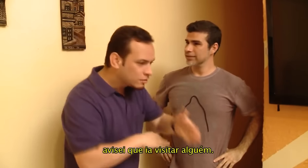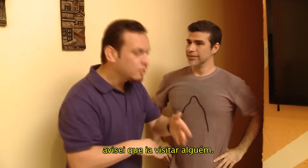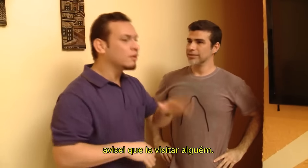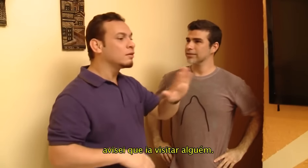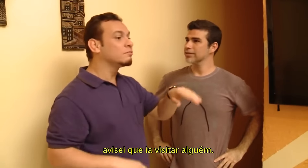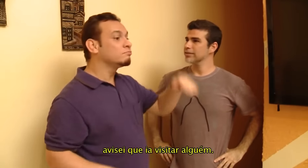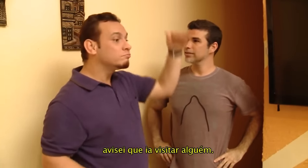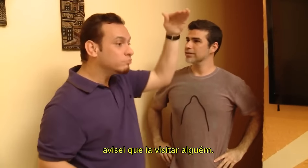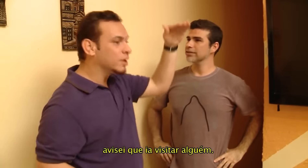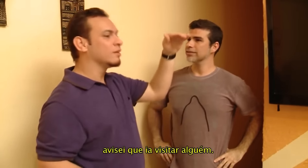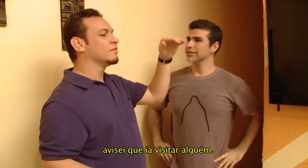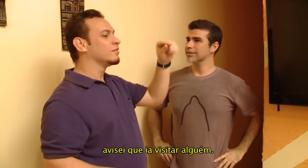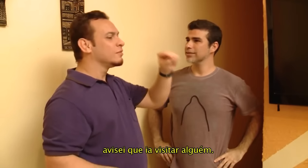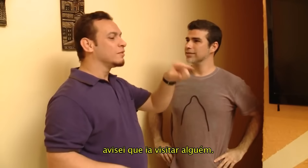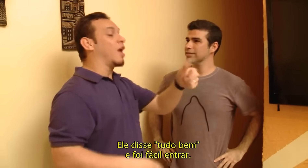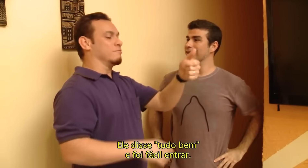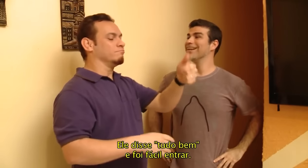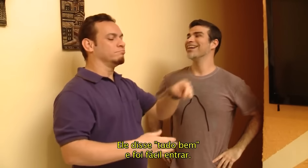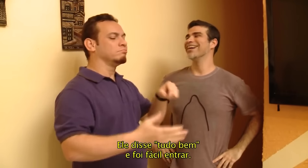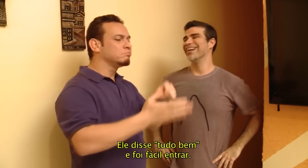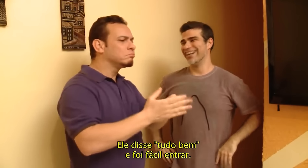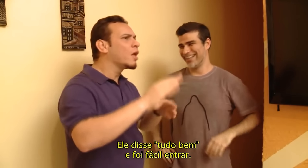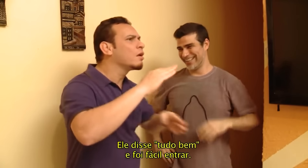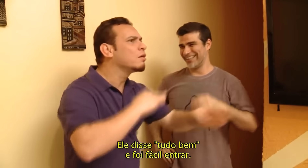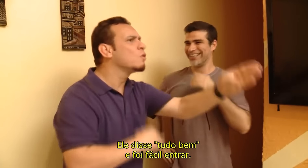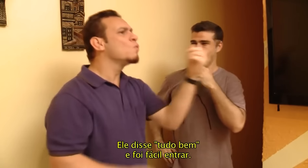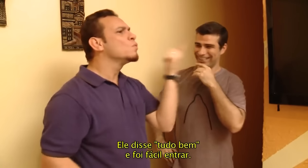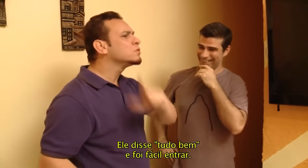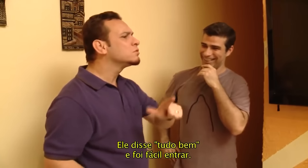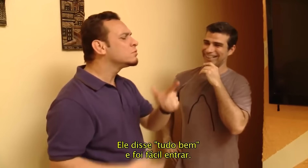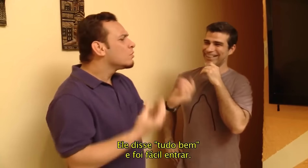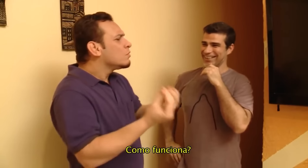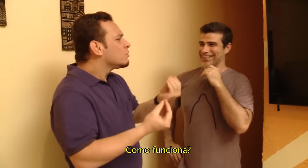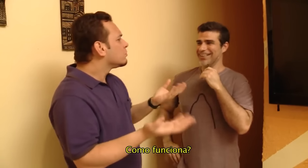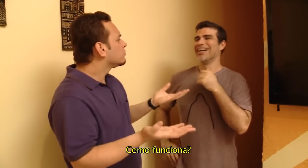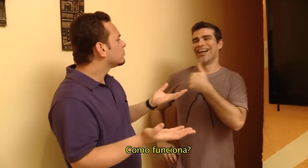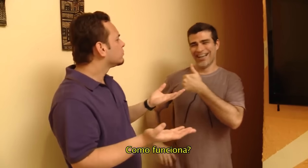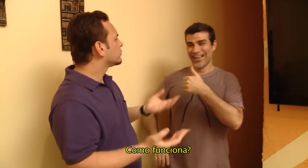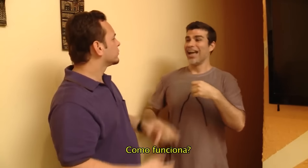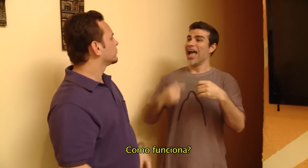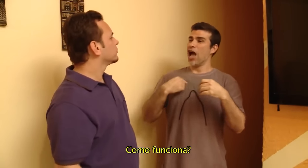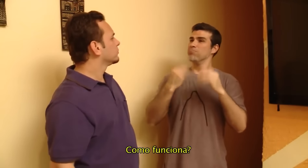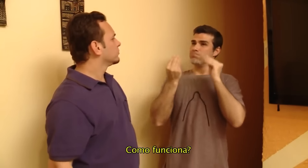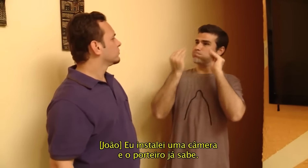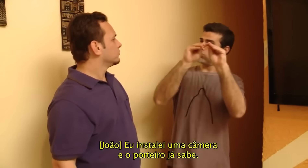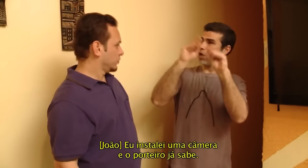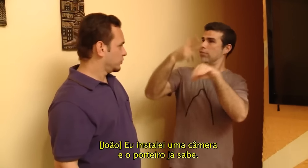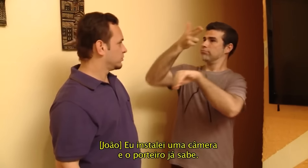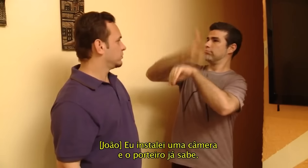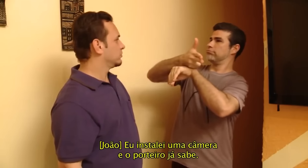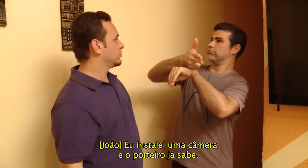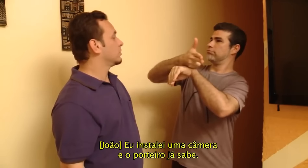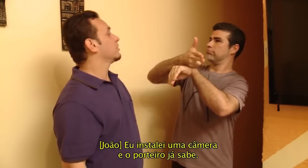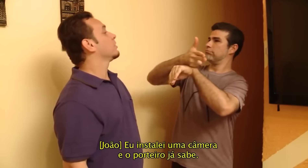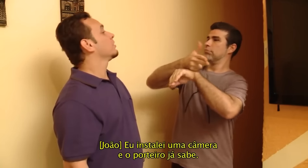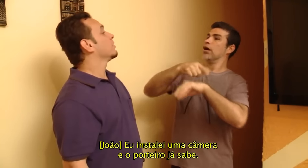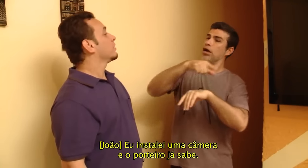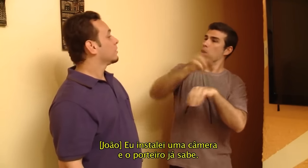que ia visitar alguém. Ele disse, tudo bem, e foi fácil entrar. Como funciona? Eu instalei uma câmera. E